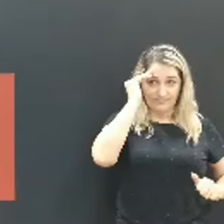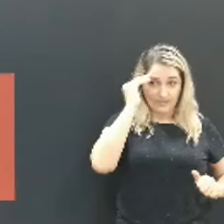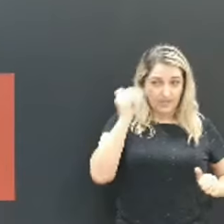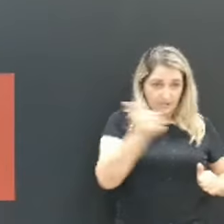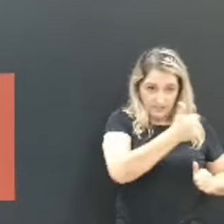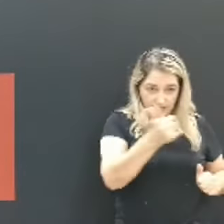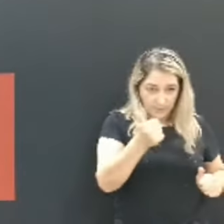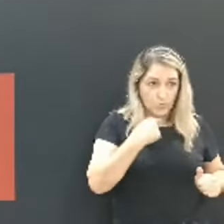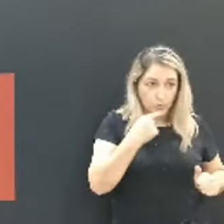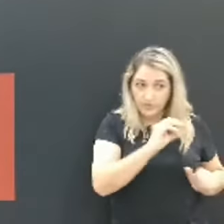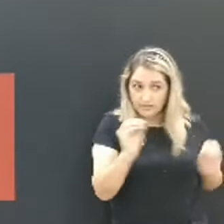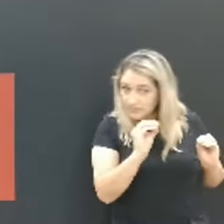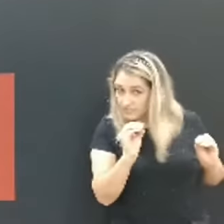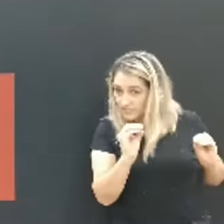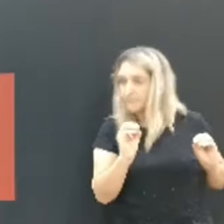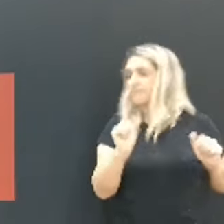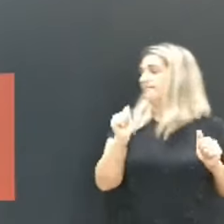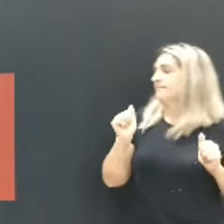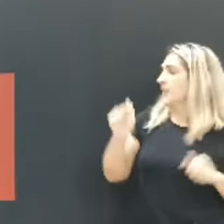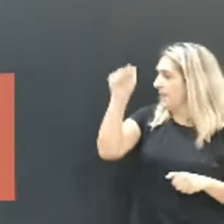quer mudar a nossa vida. Amém?